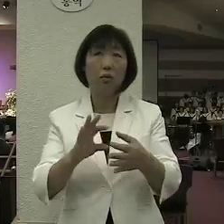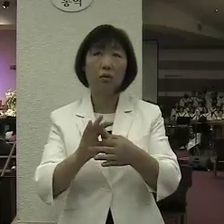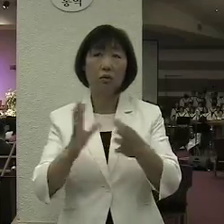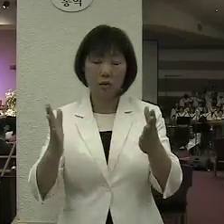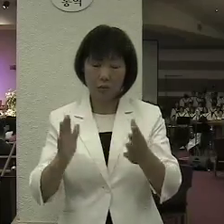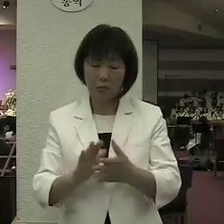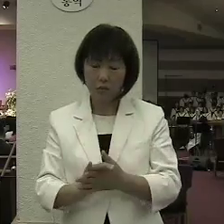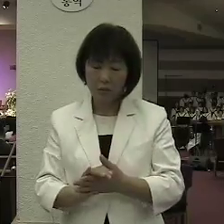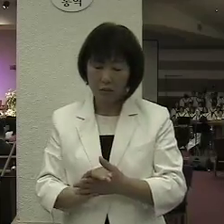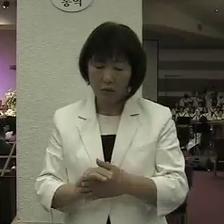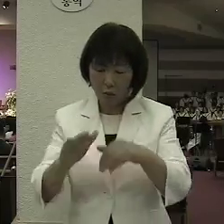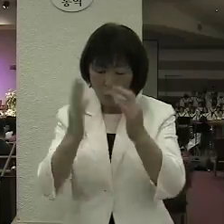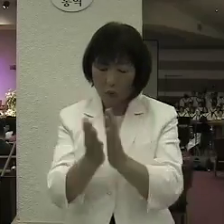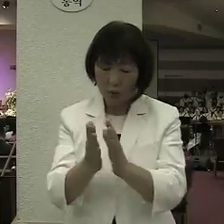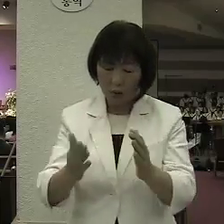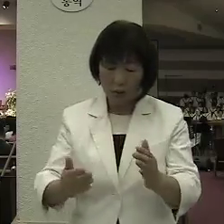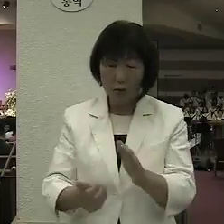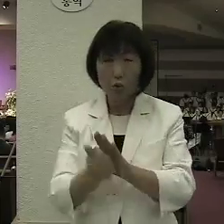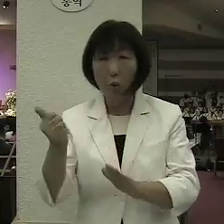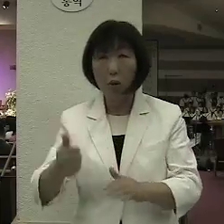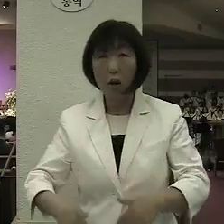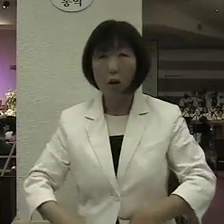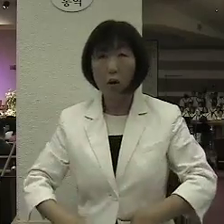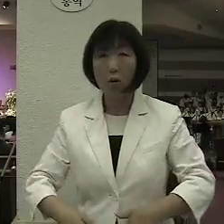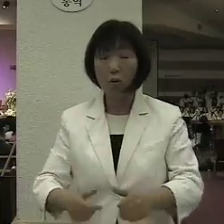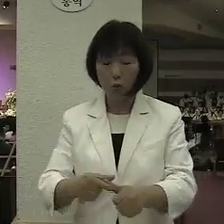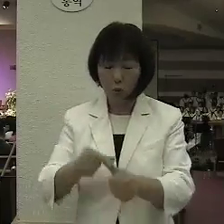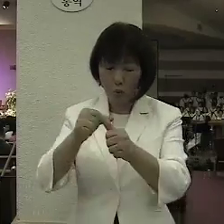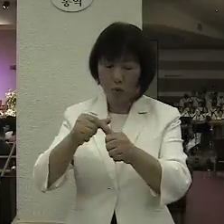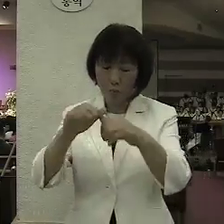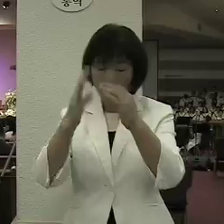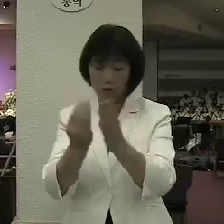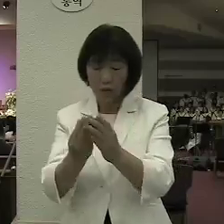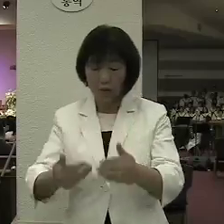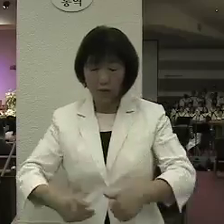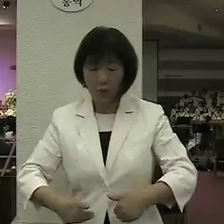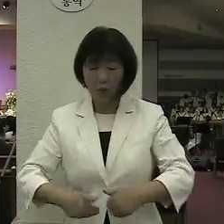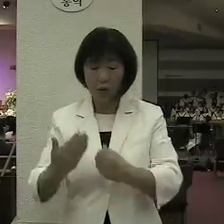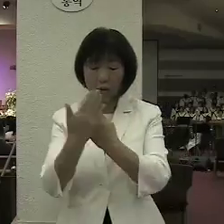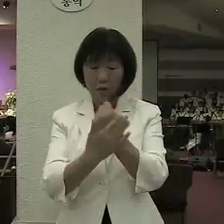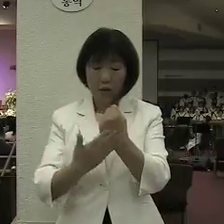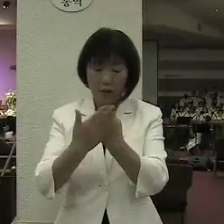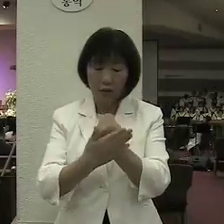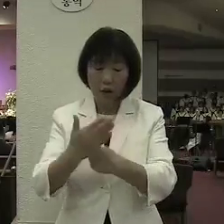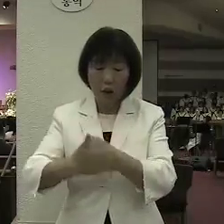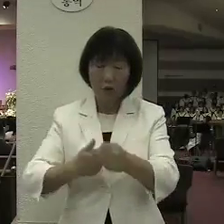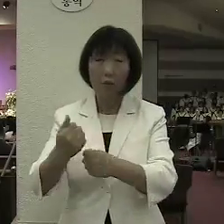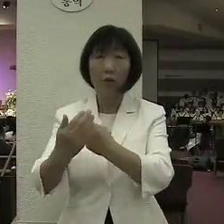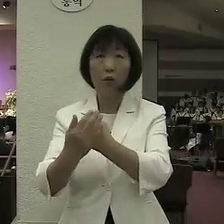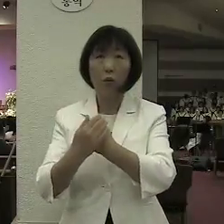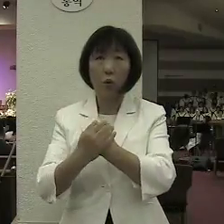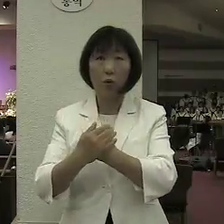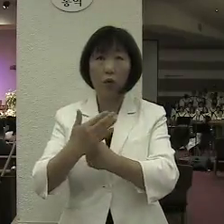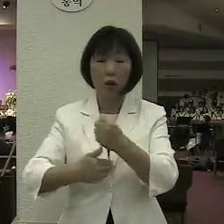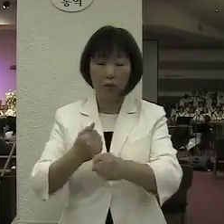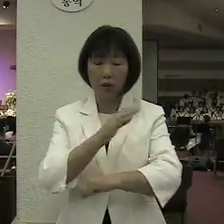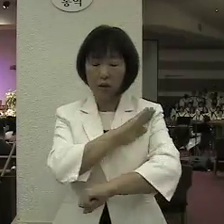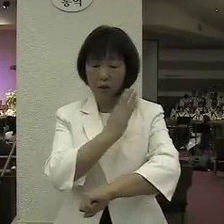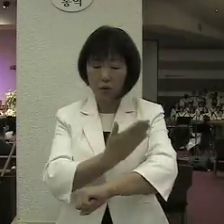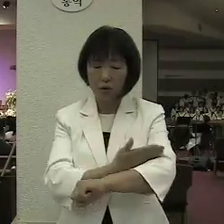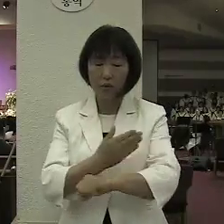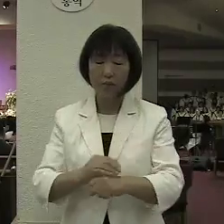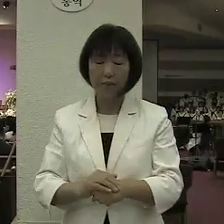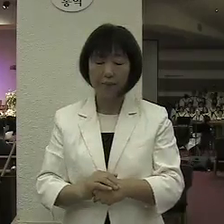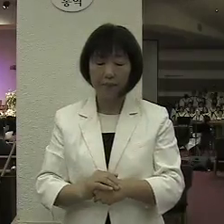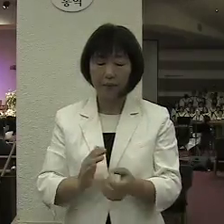모여서 예배드리죠. 홀리웨이 가보세요. 다른 족속 모든 백성들 다 와서 찬양 드리고 예배 드리고